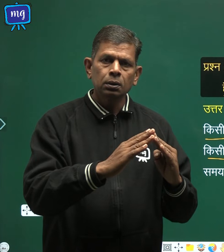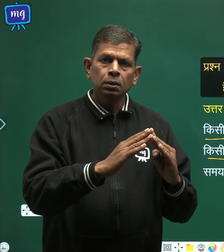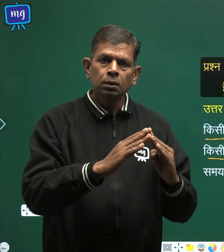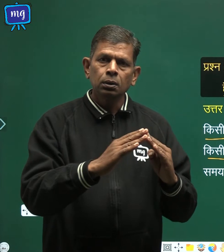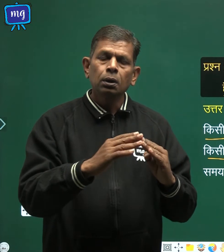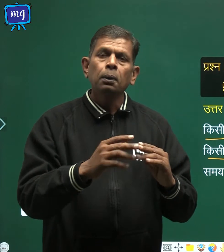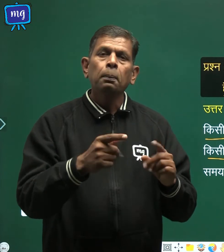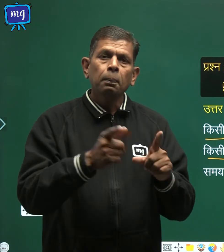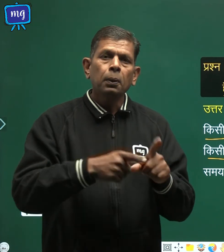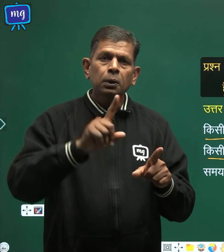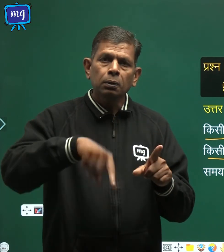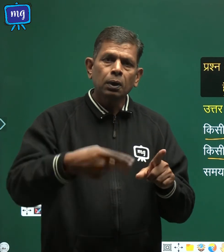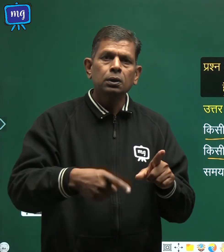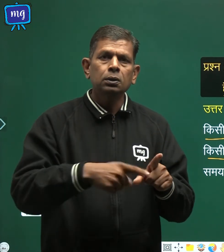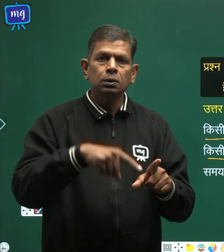प्रतिवर्ष